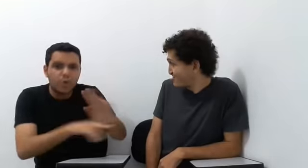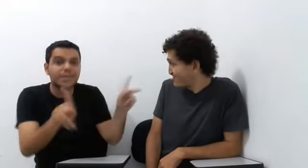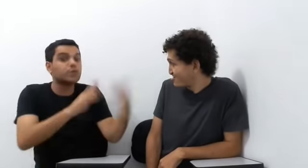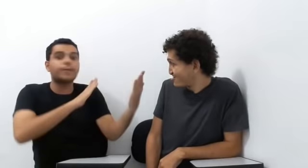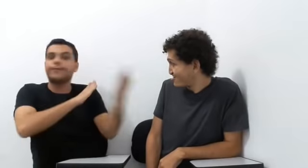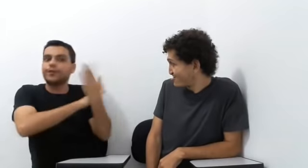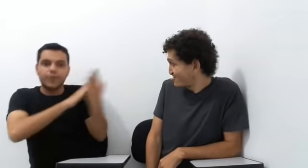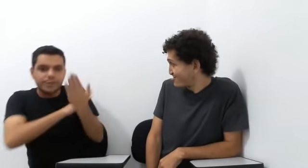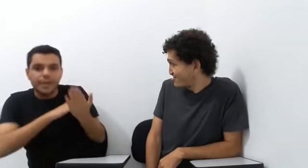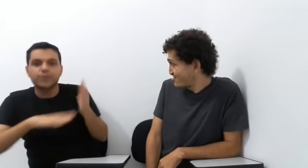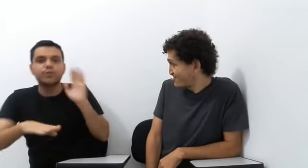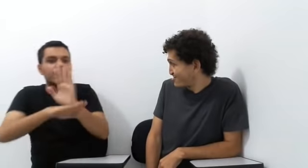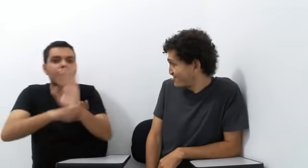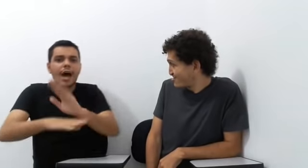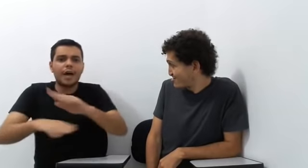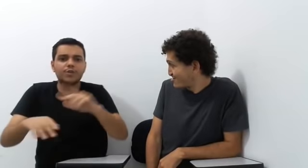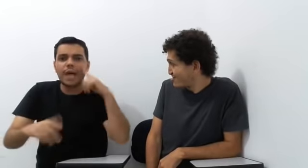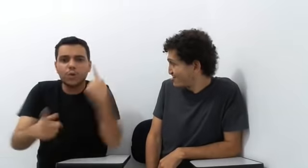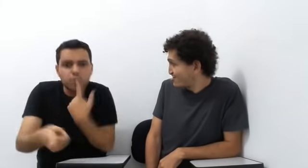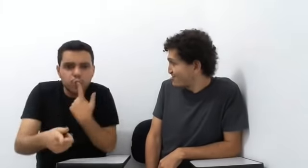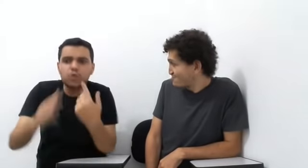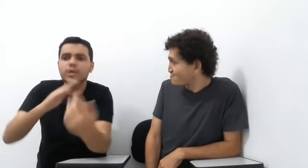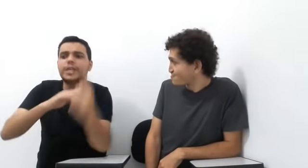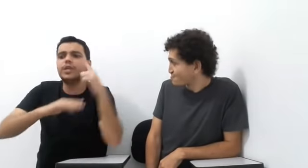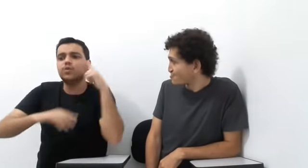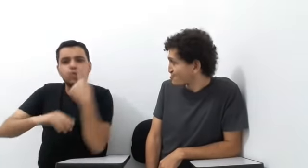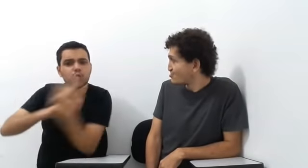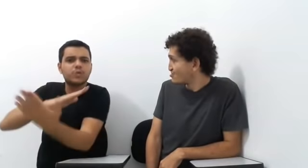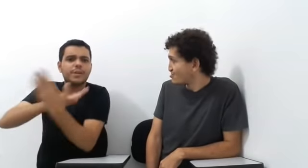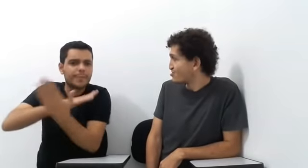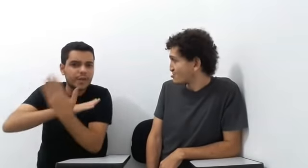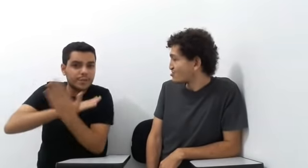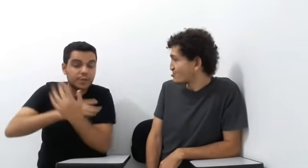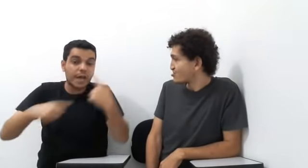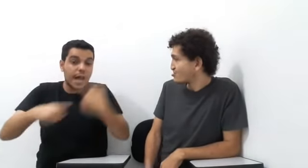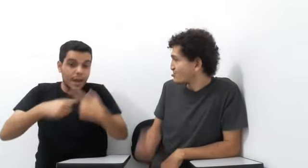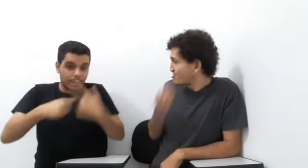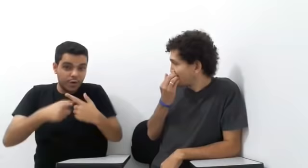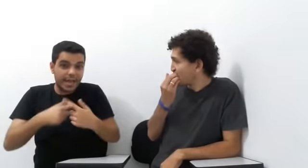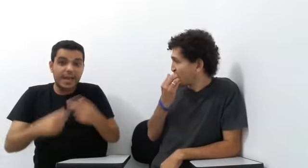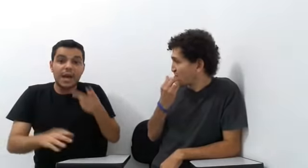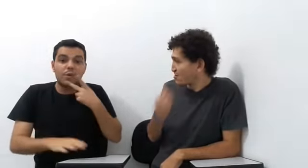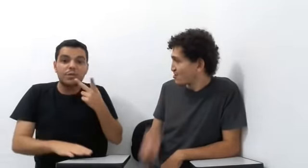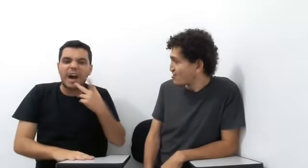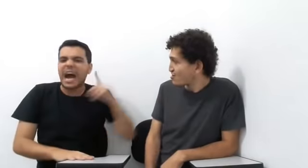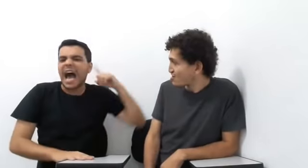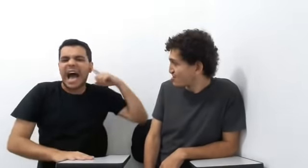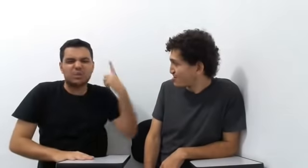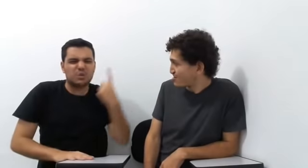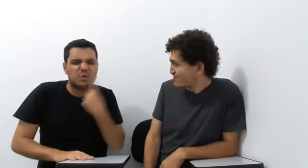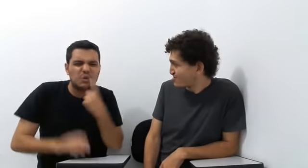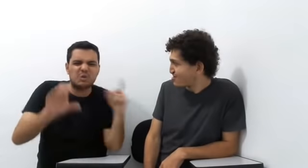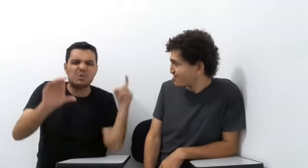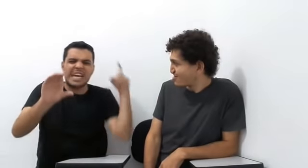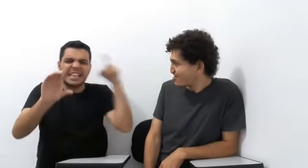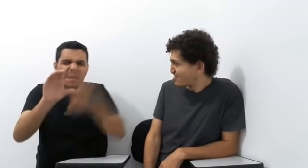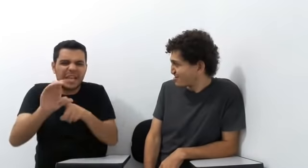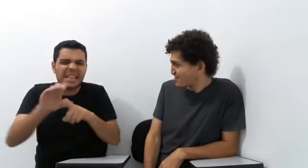os professores me ajudam, ajudar o surdo, e que o surdo também possa me ajudar. Por quê? Quando falo, a surdo dependente